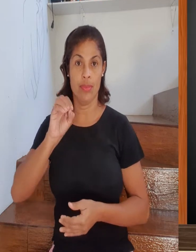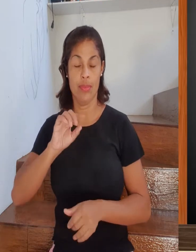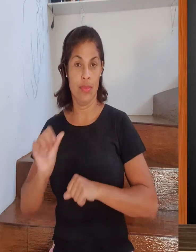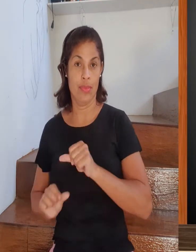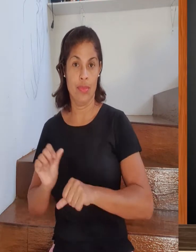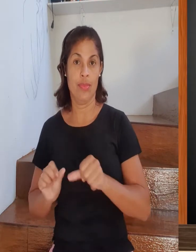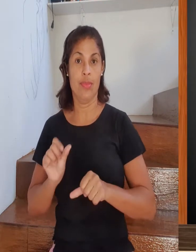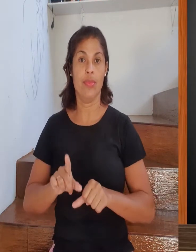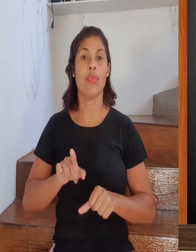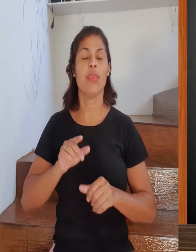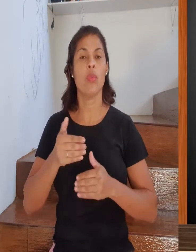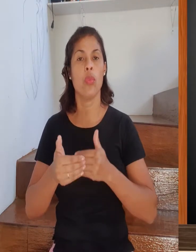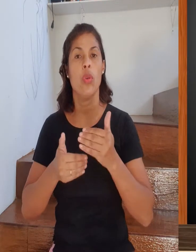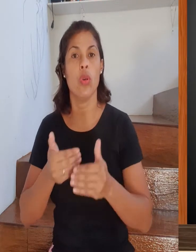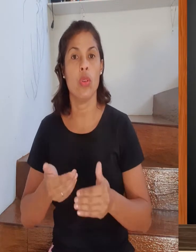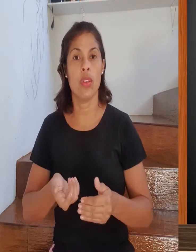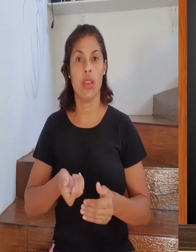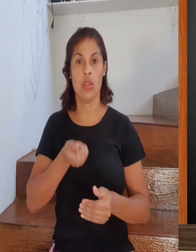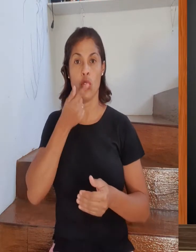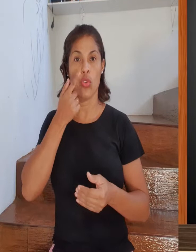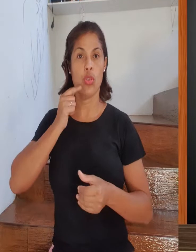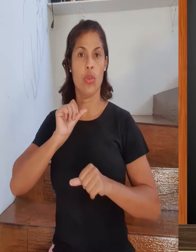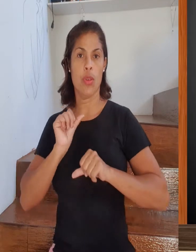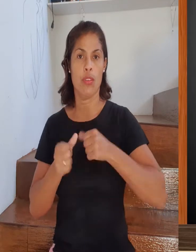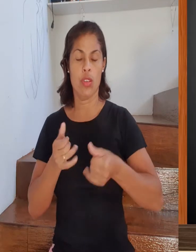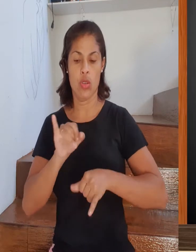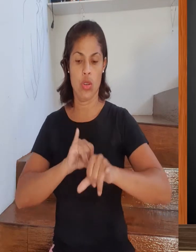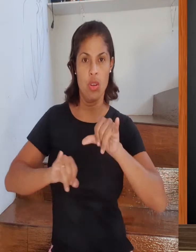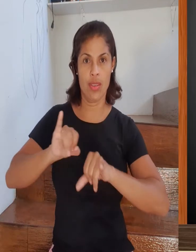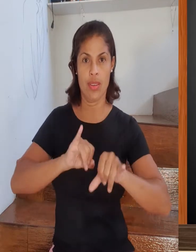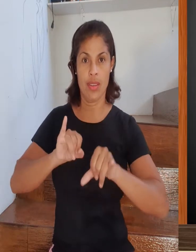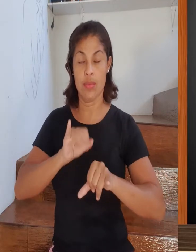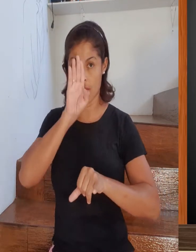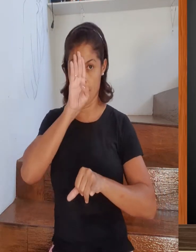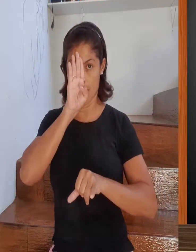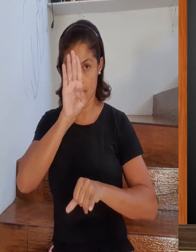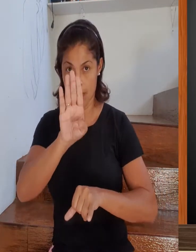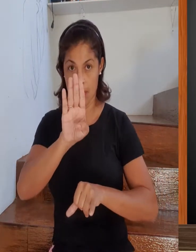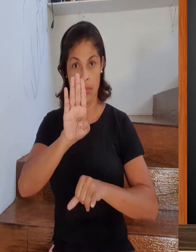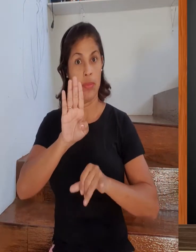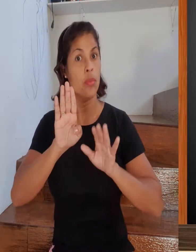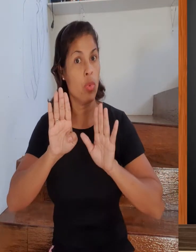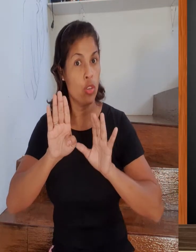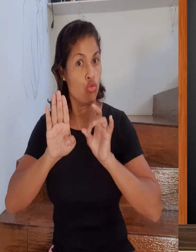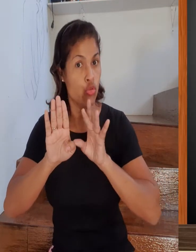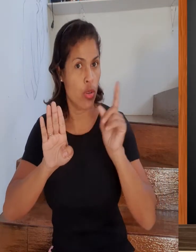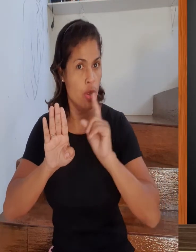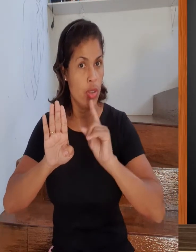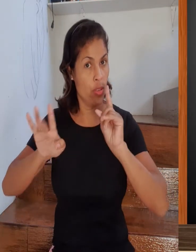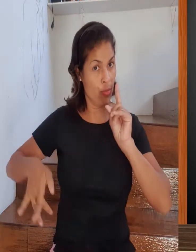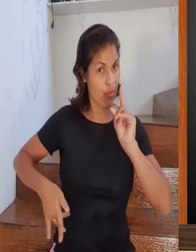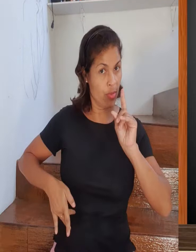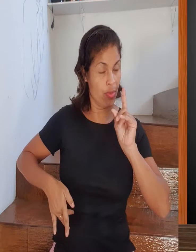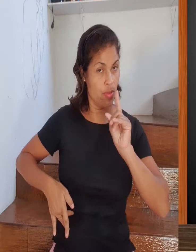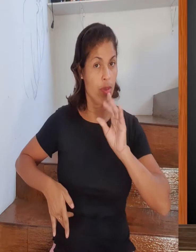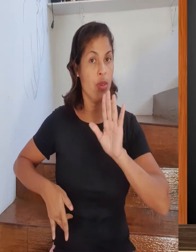A biotransformação é o processo pelo qual a droga sofre alterações químicas, principalmente, mas não